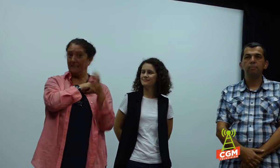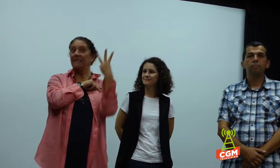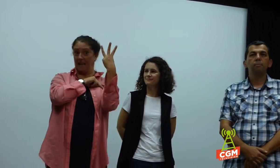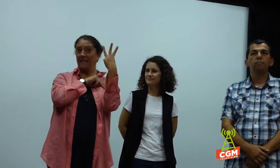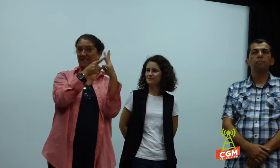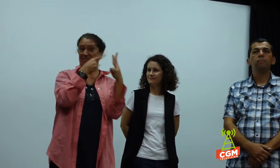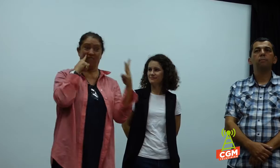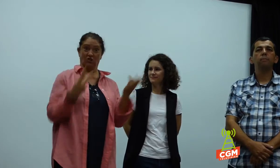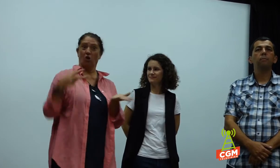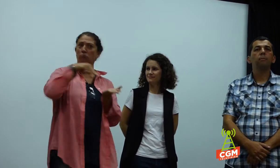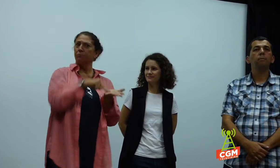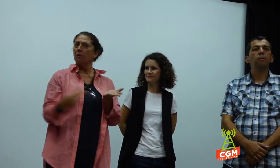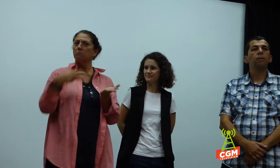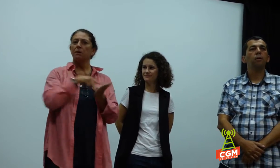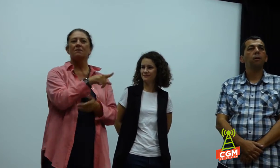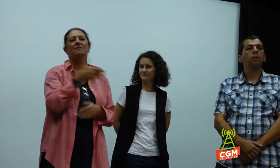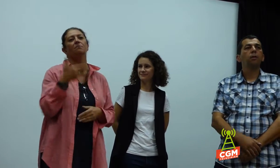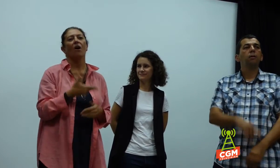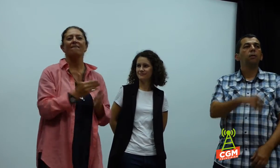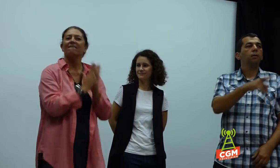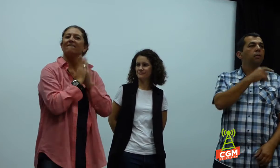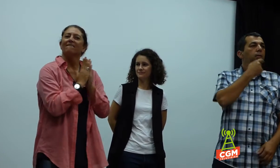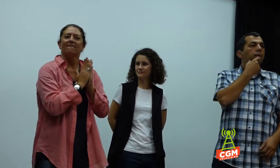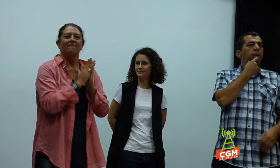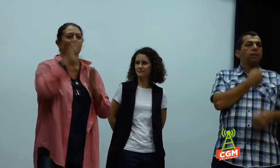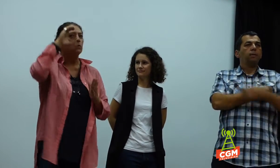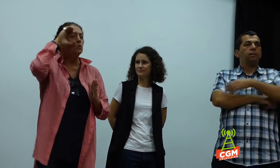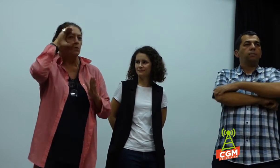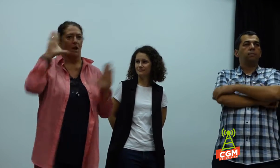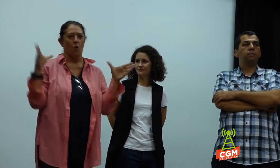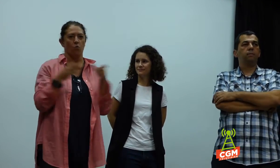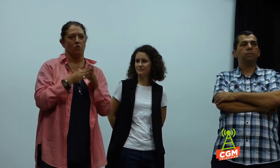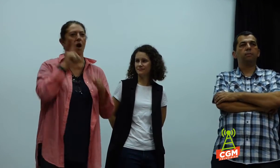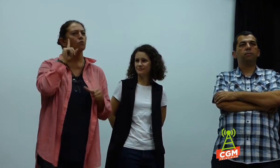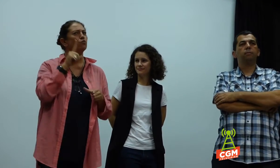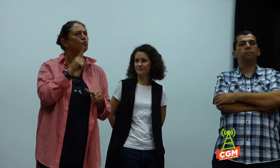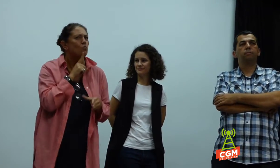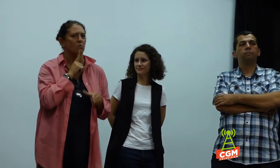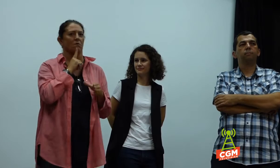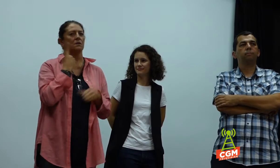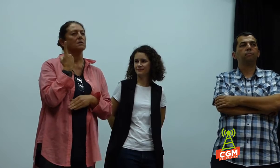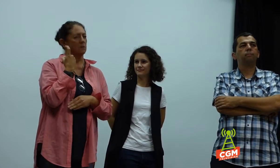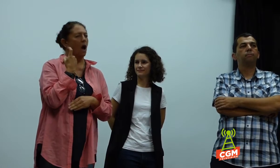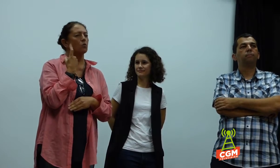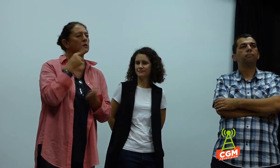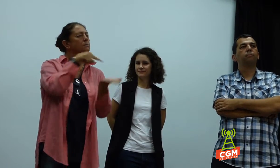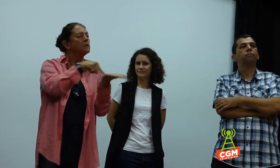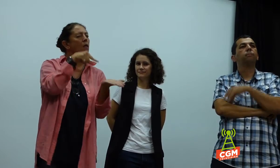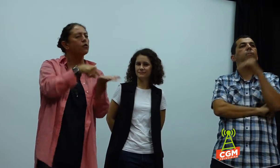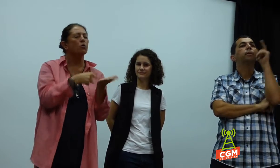también gracias a que han venido hoy aquí tres representantes políticos, concejales, es muy importante que nos escuchéis hoy, que estáis aquí, aprovechar la